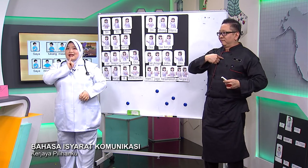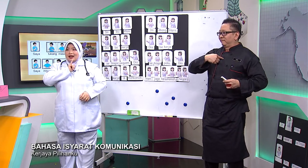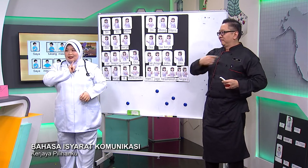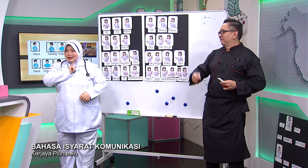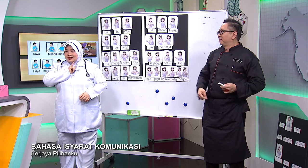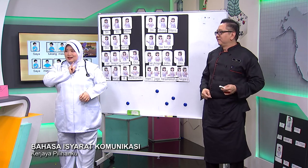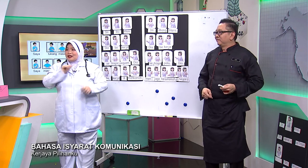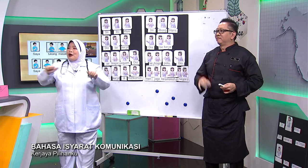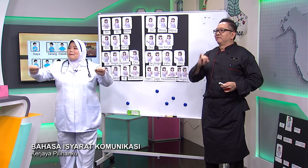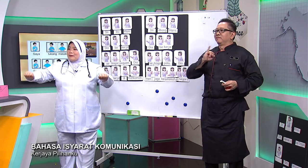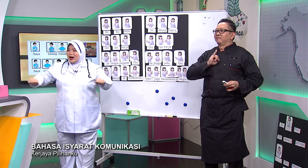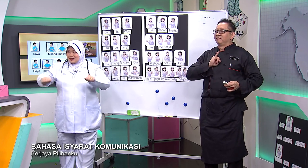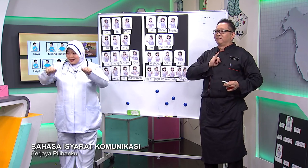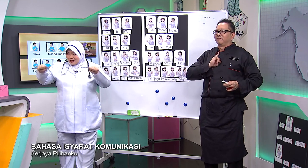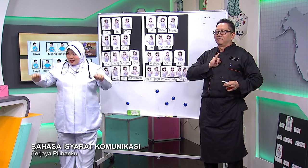Saya